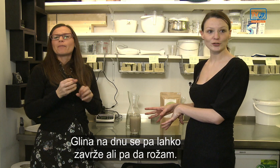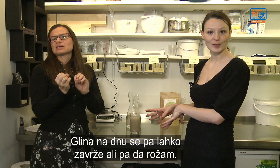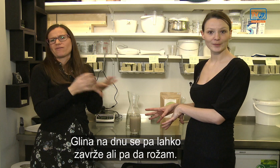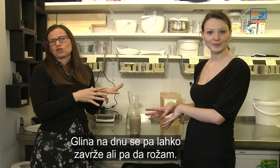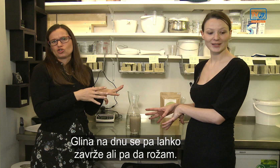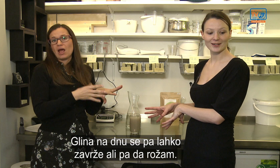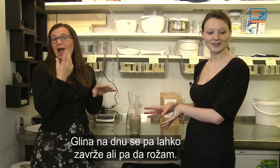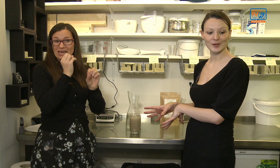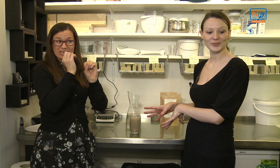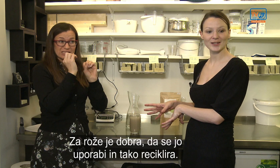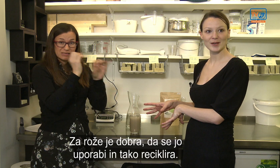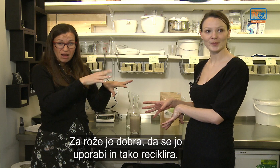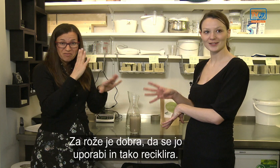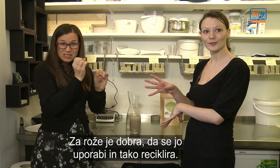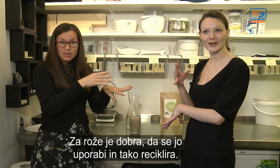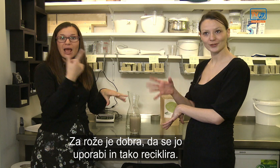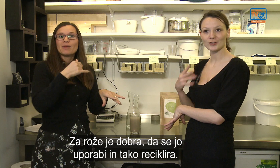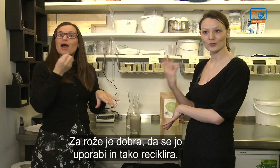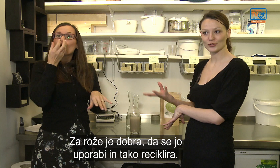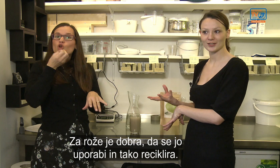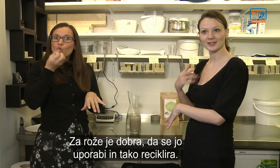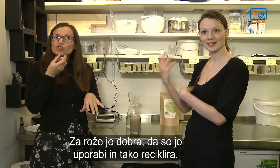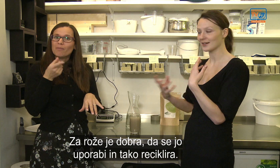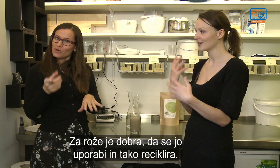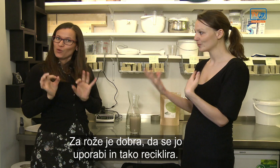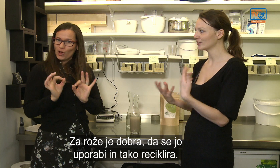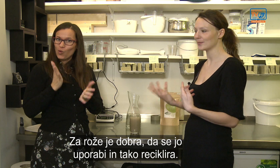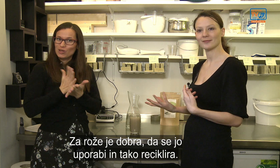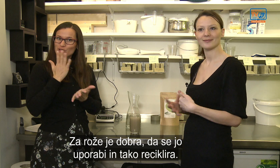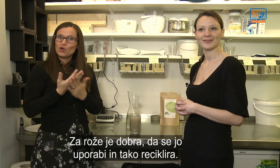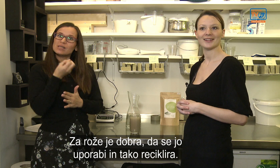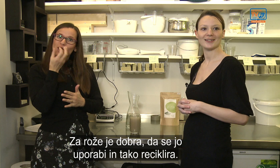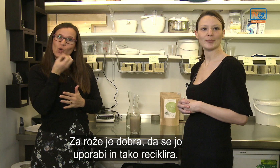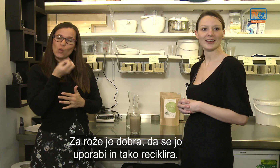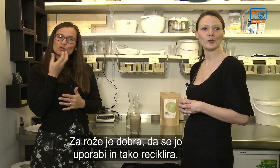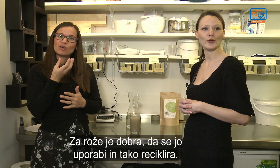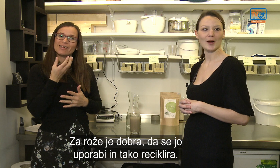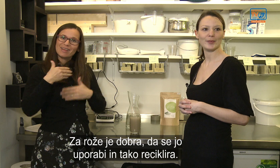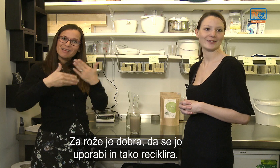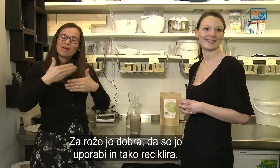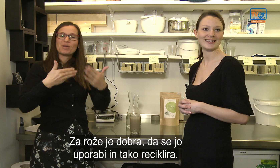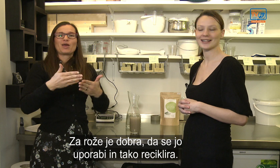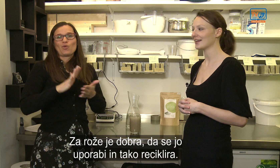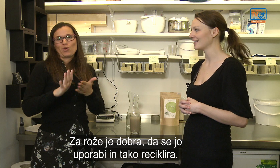rožam, ker tam je pa zelo fajn tudi za rože, da se potem naprej reciklira